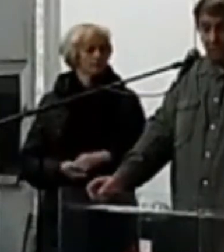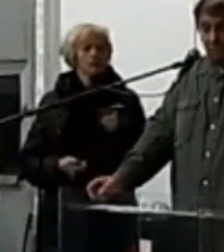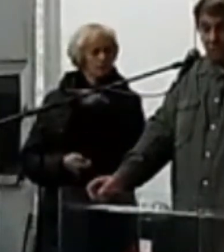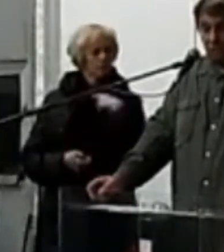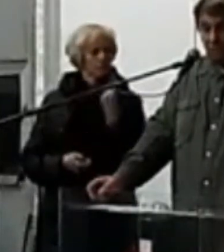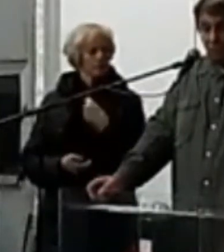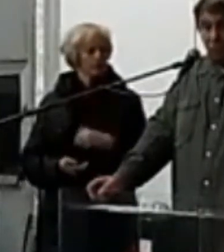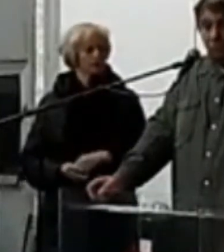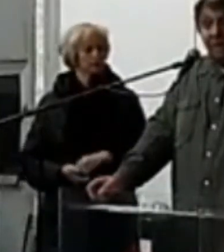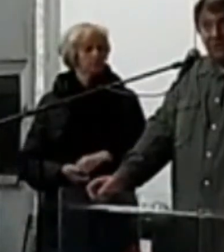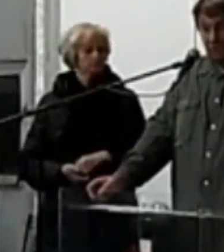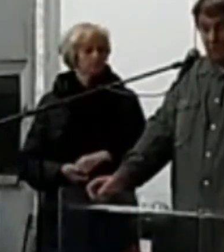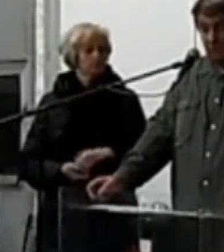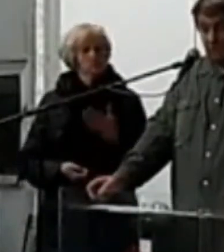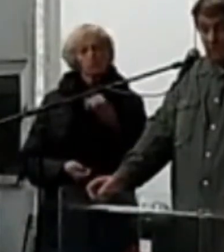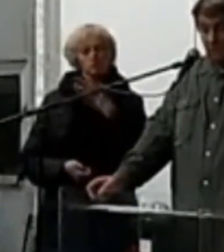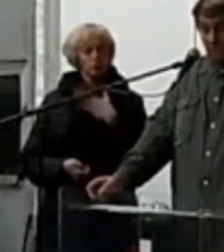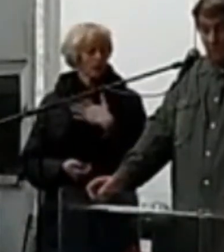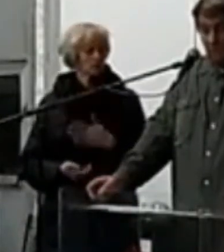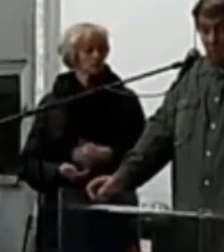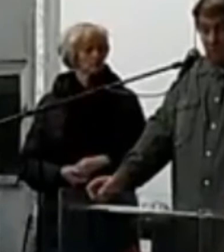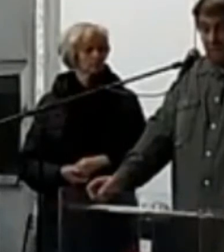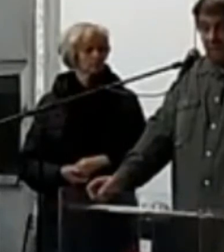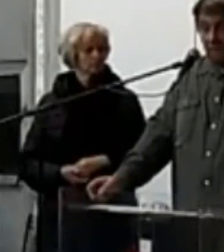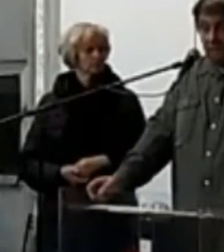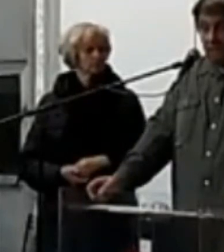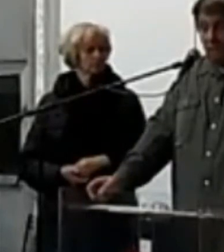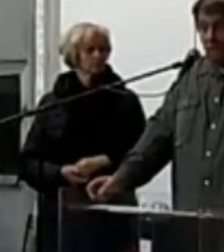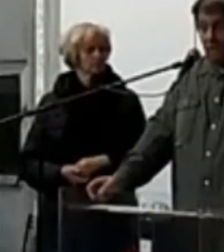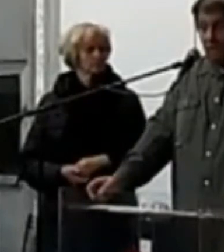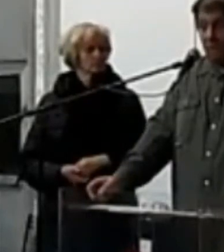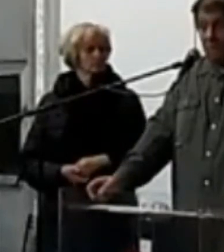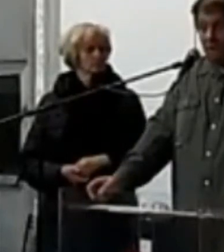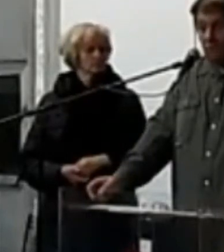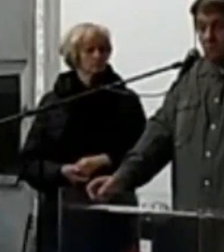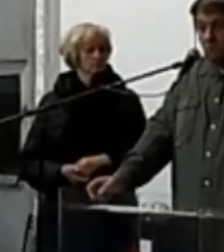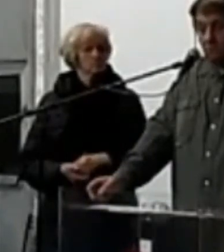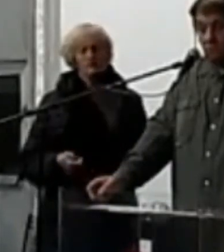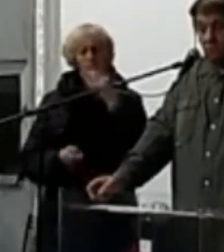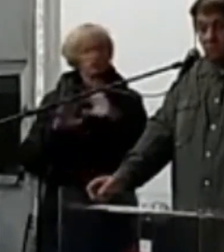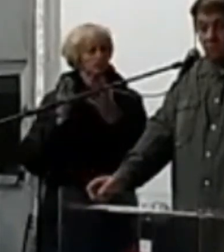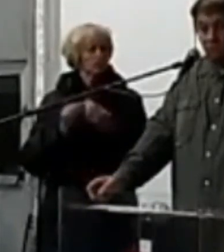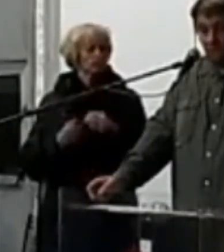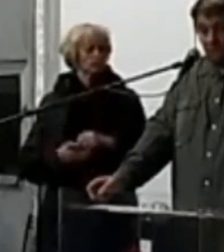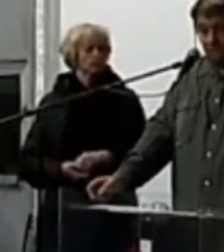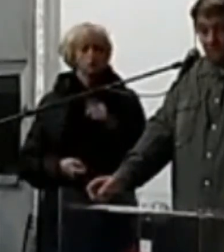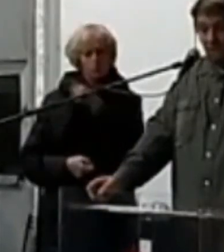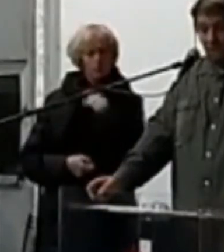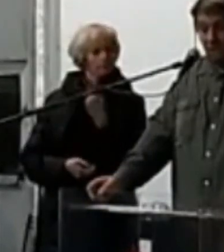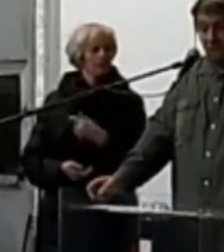nama može to naći. Vrhunske delicije koje nemaju cijenu su upravo tu među